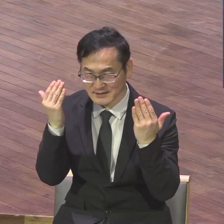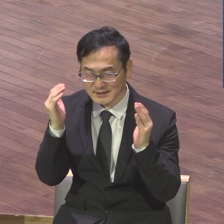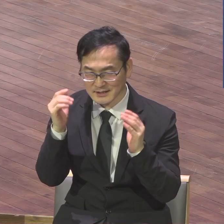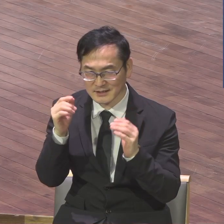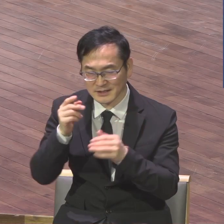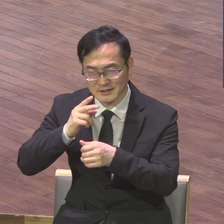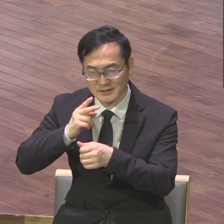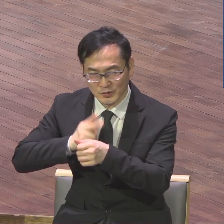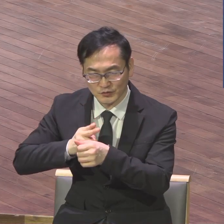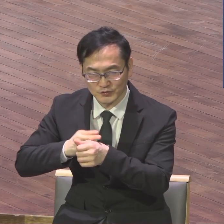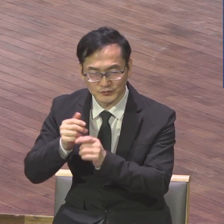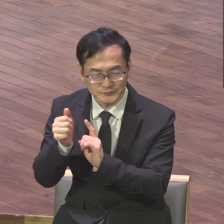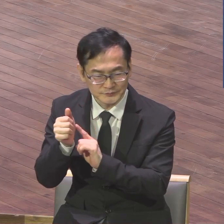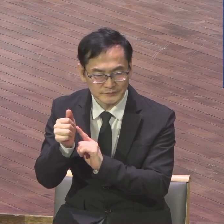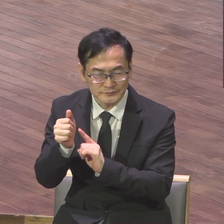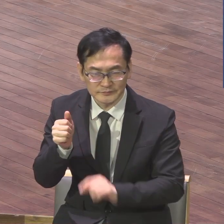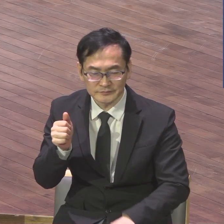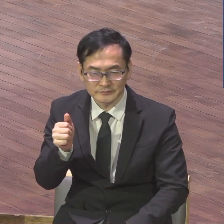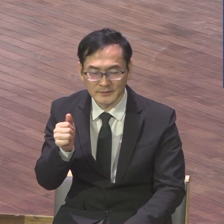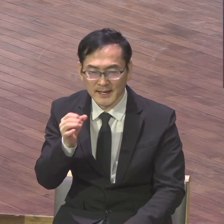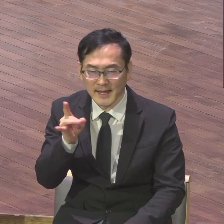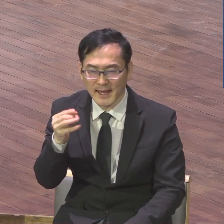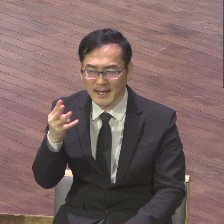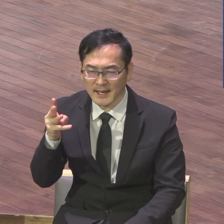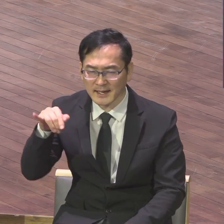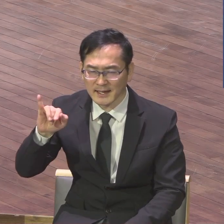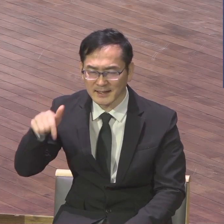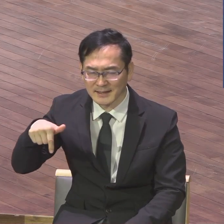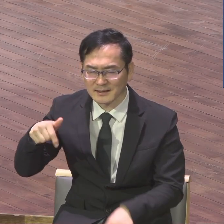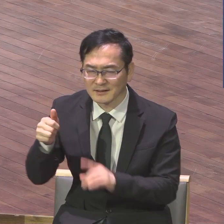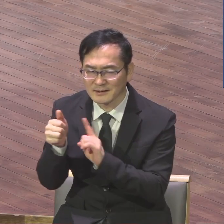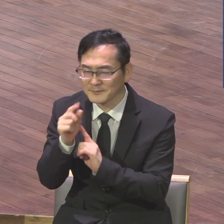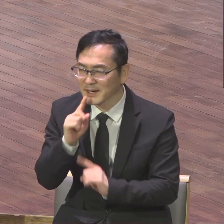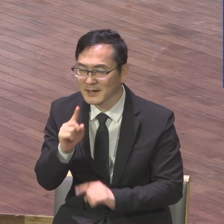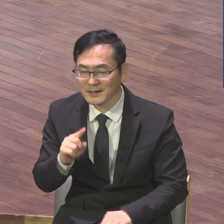에릭 사우어 이분이 이런 말을 했어요. 부활절은